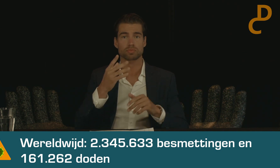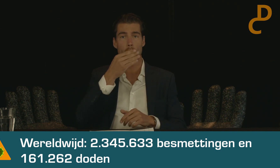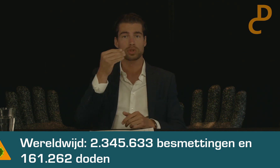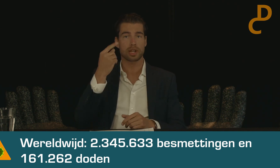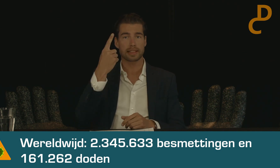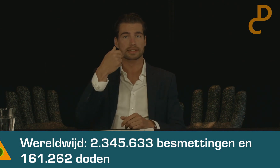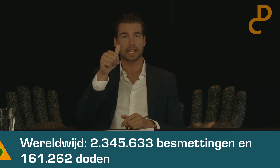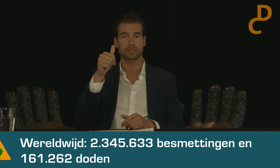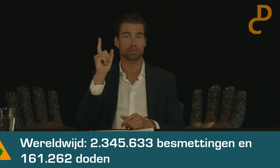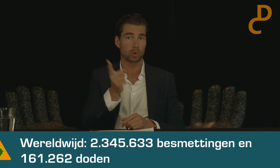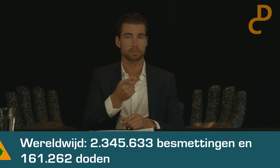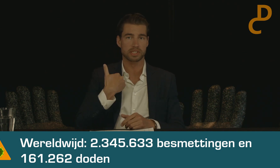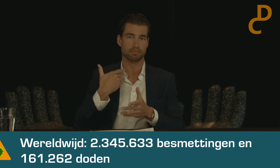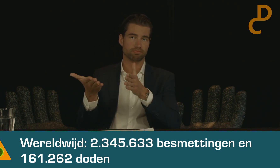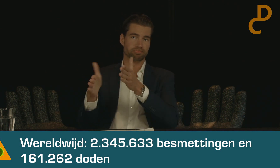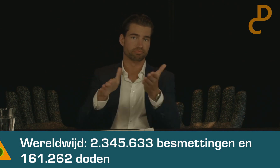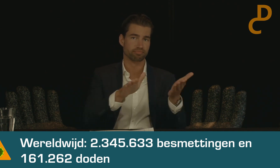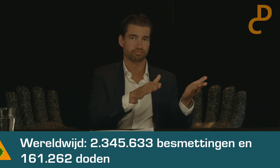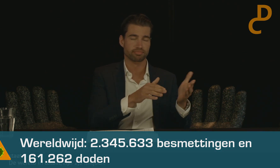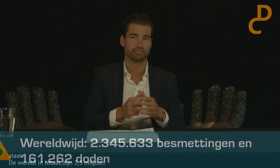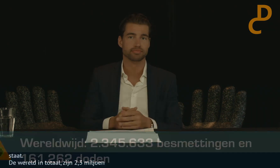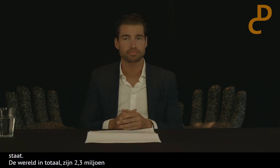Plus ongeveer 161.000 mensen al overleden.